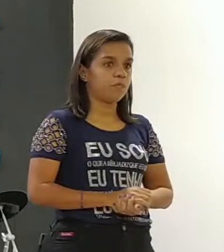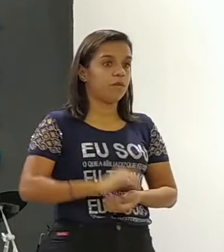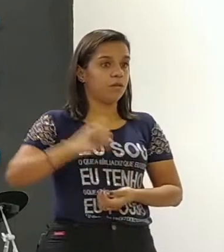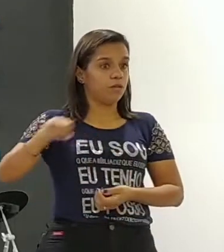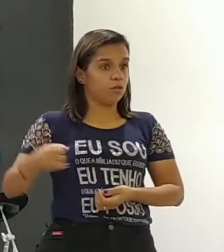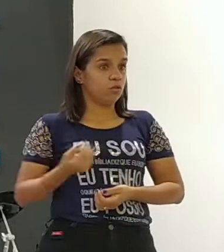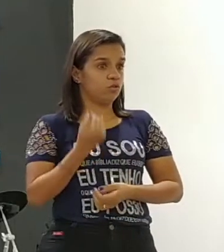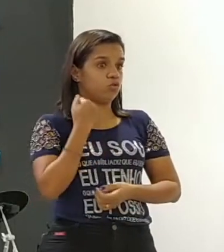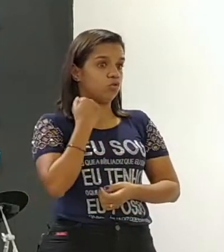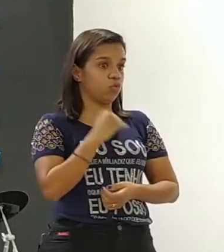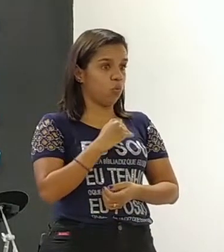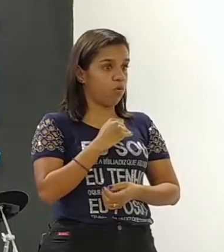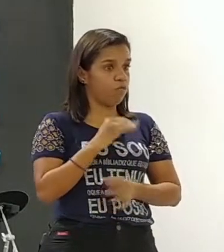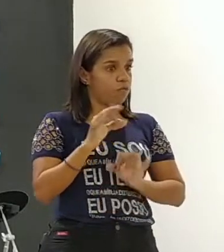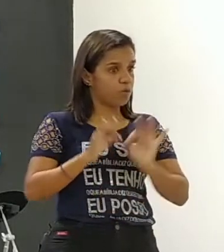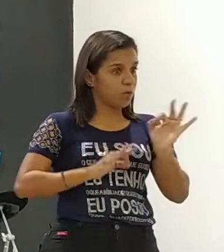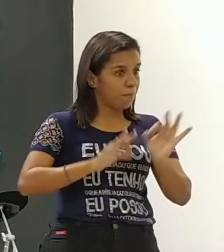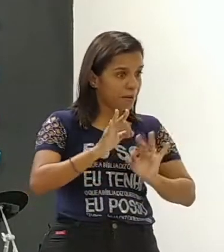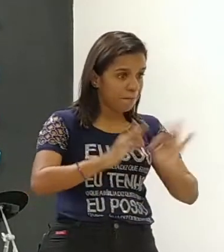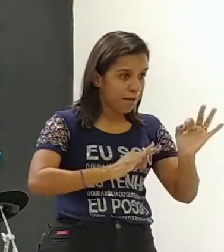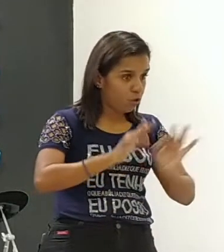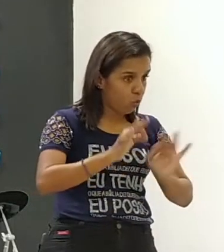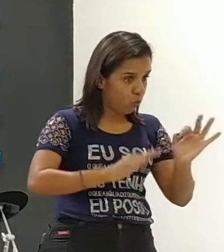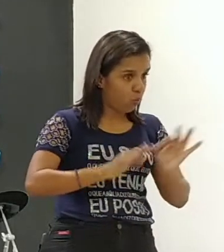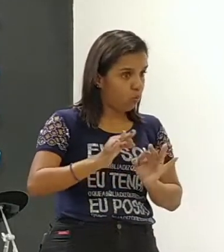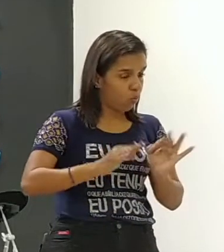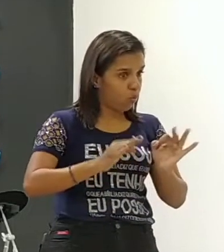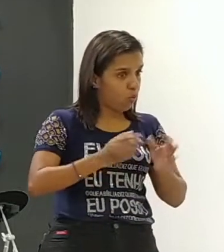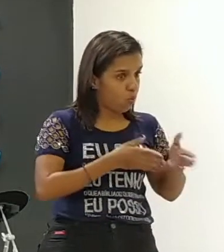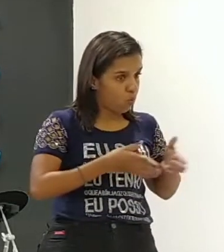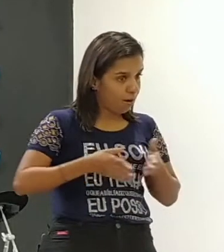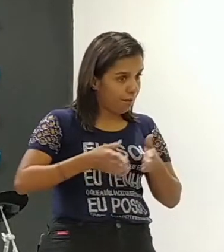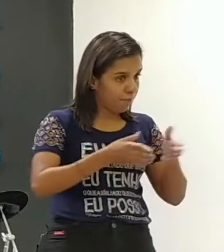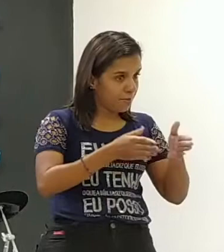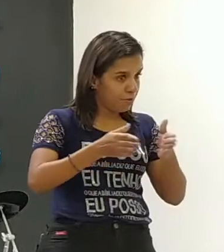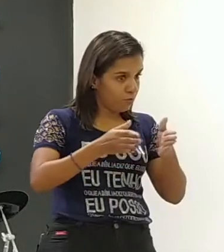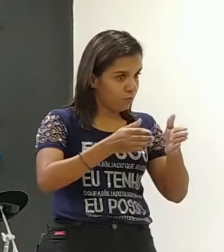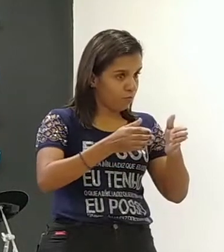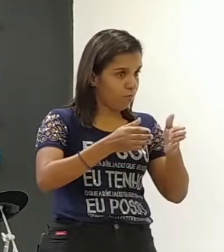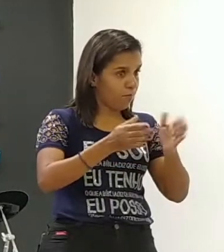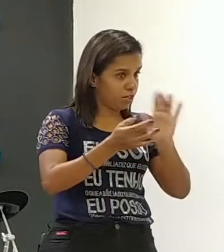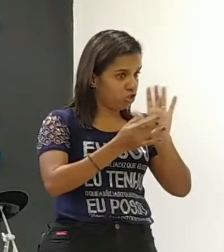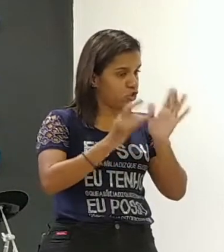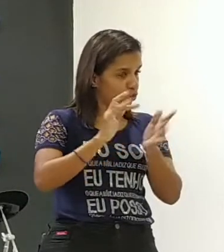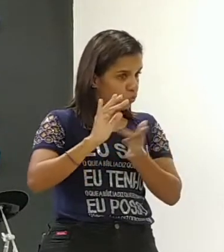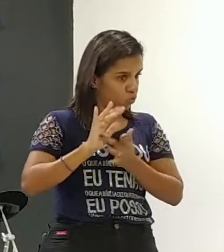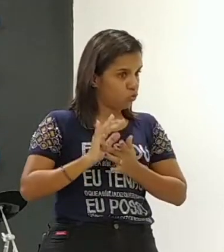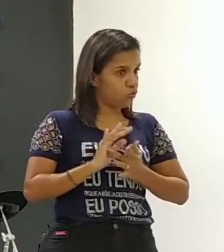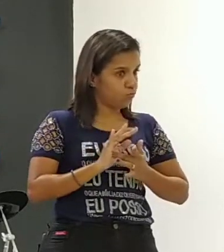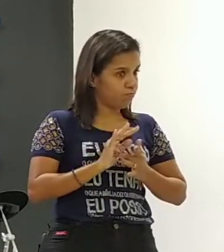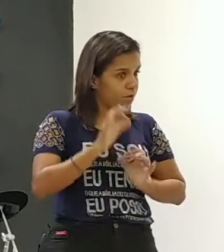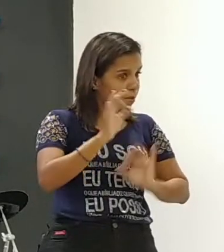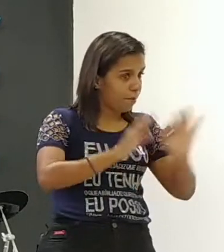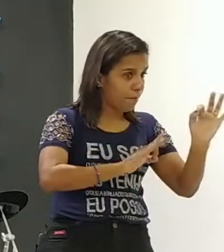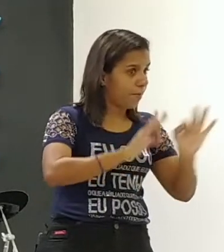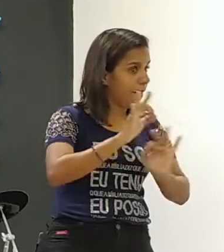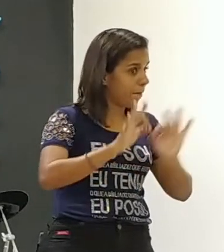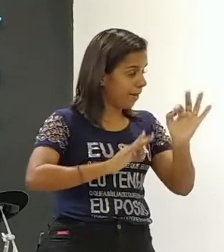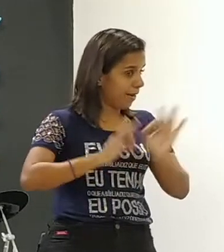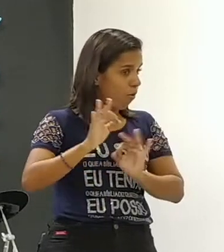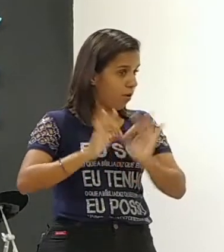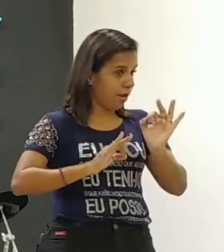João foi aquele que preparou o caminho para o Senhor. E para preparar o caminho